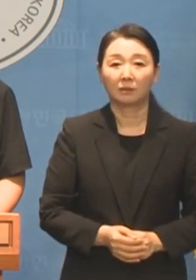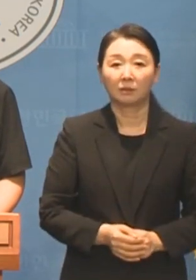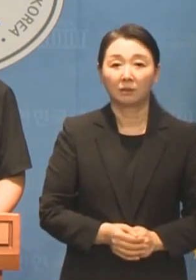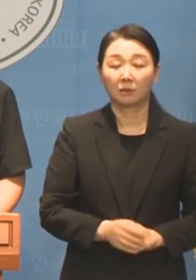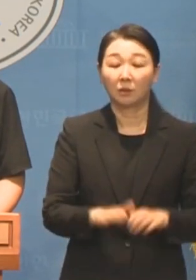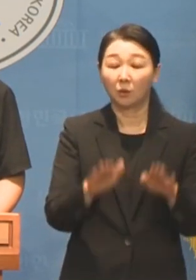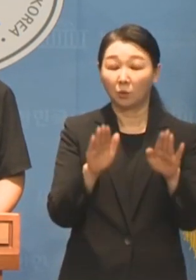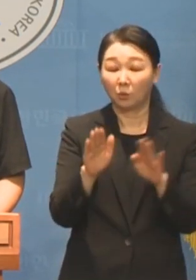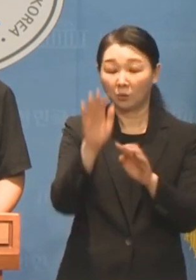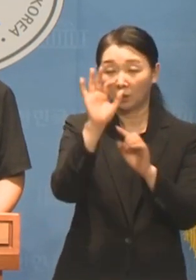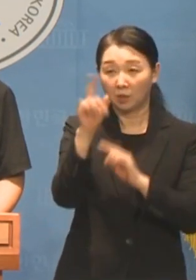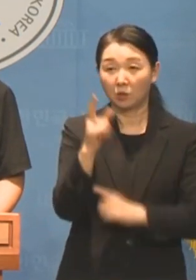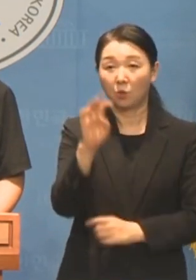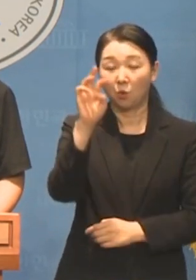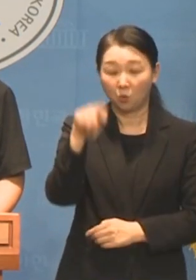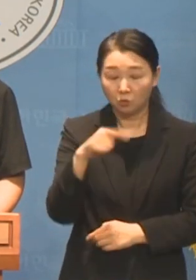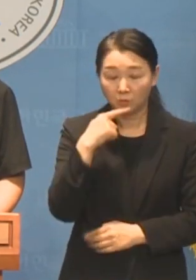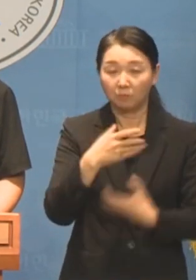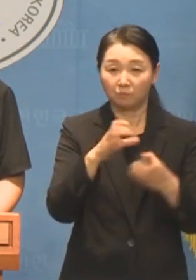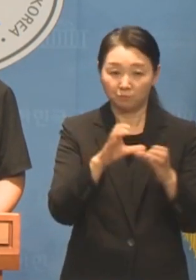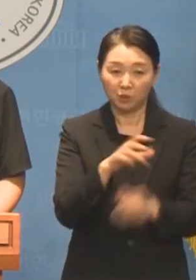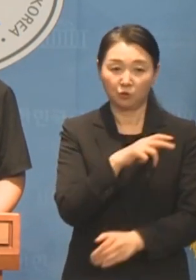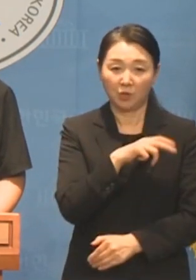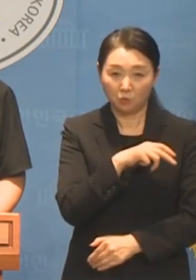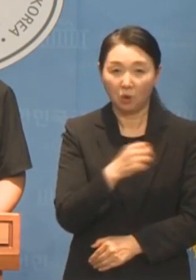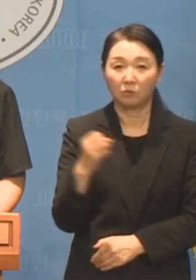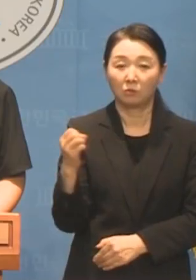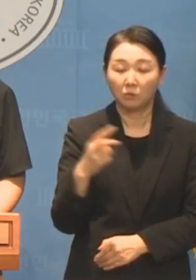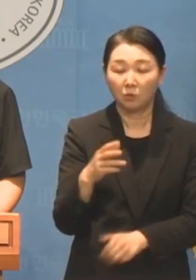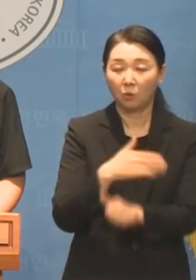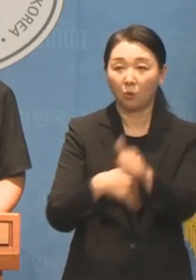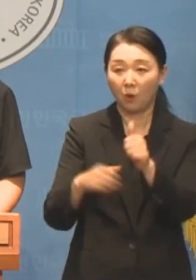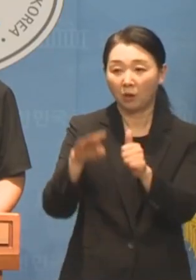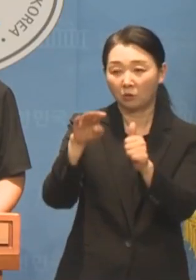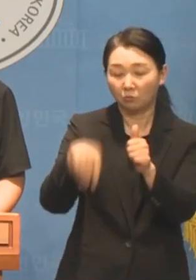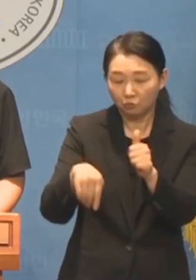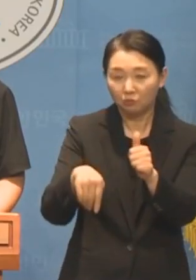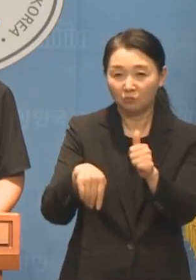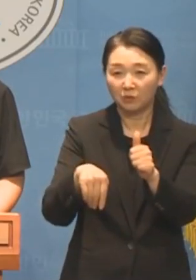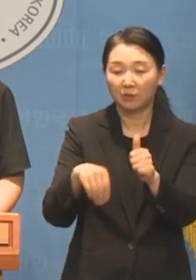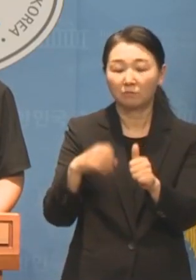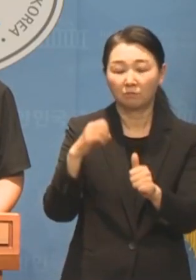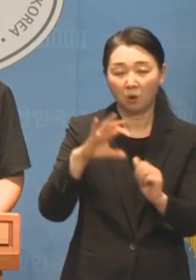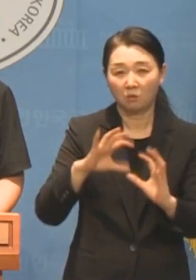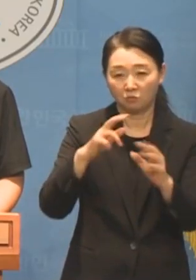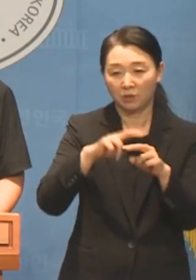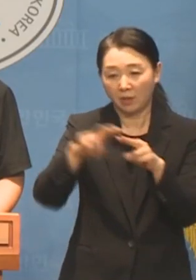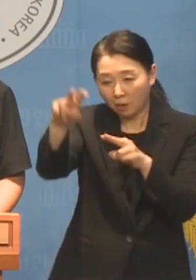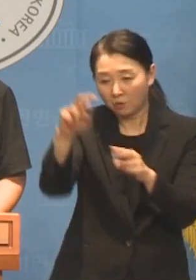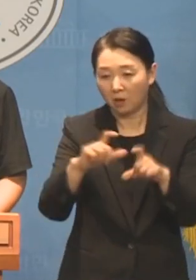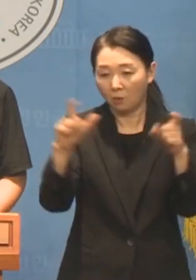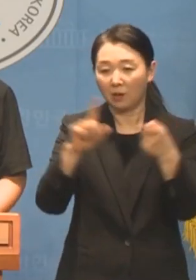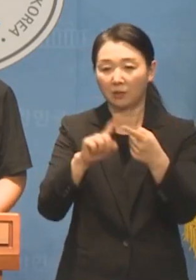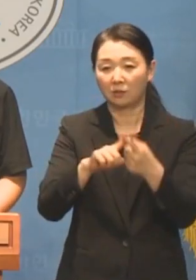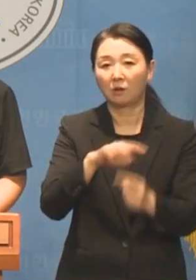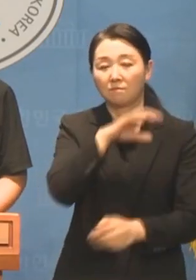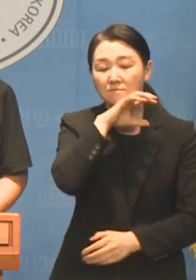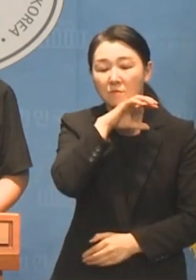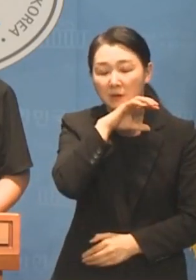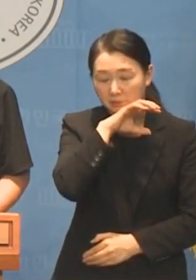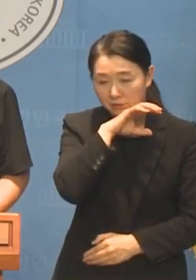오늘 이용우 더불어민주당 국회의원과 한국환경회의 등 환경부의 무분별한 국립공원 케이블카 추진 확대 정책을 규탄하는